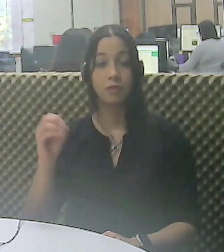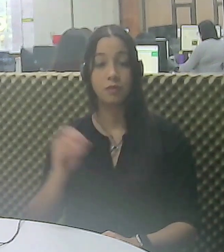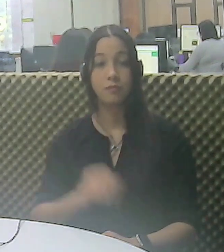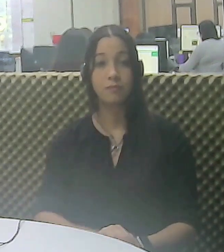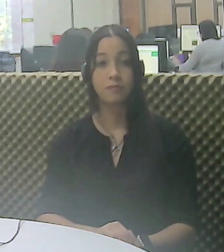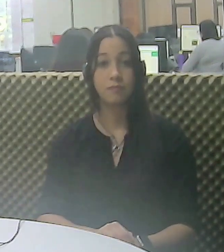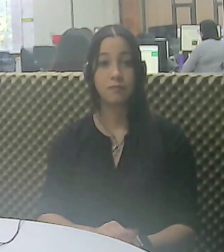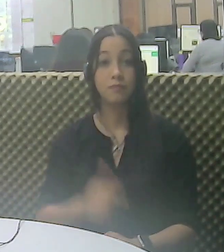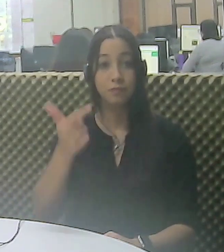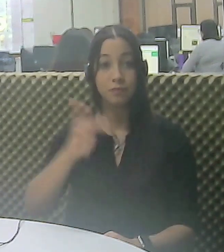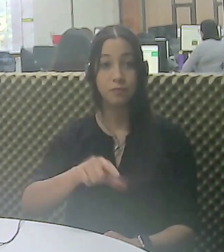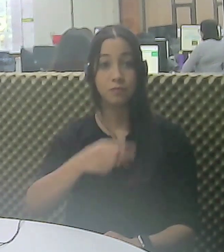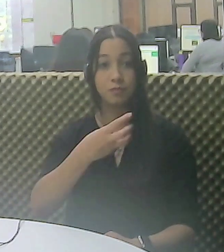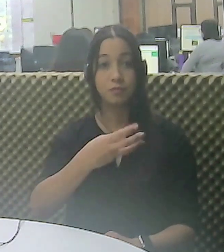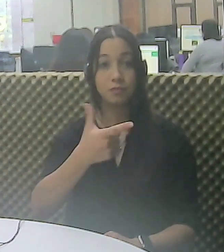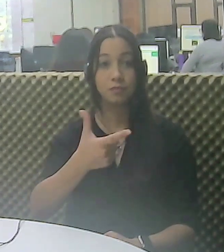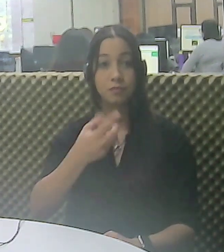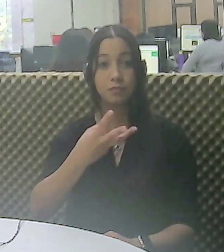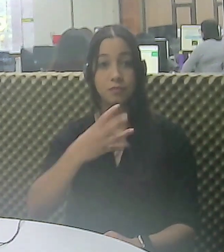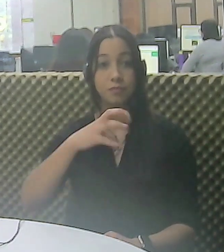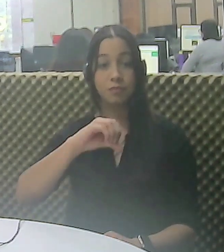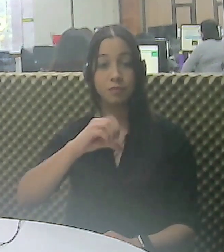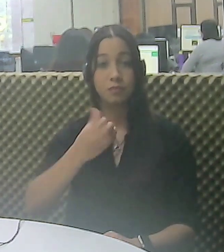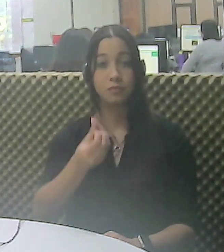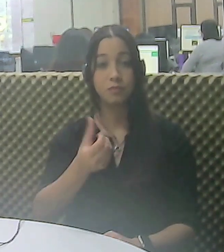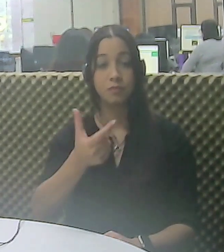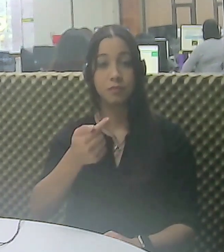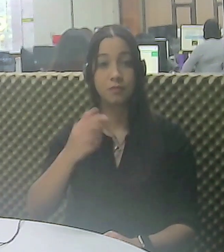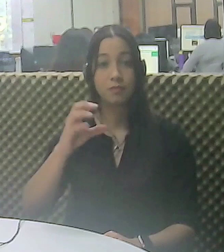3239-6700. Repetindo,